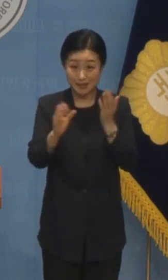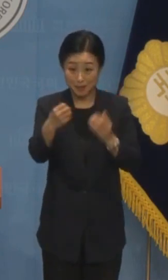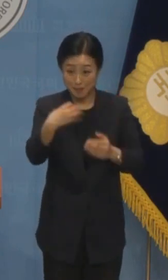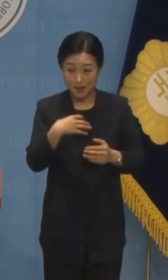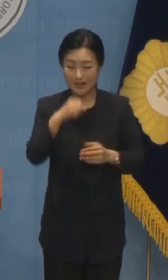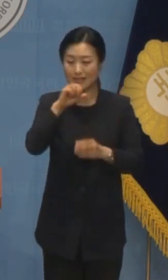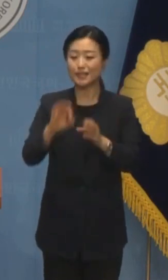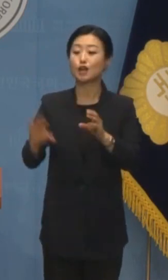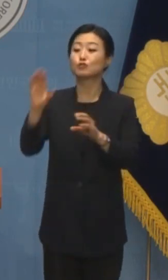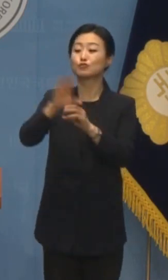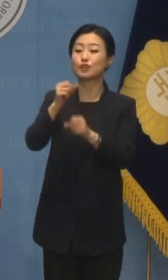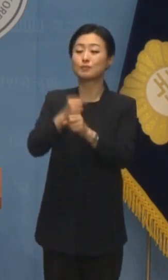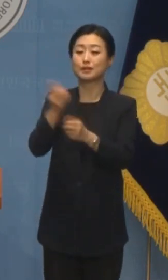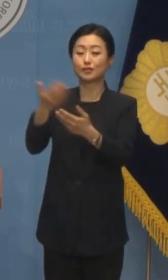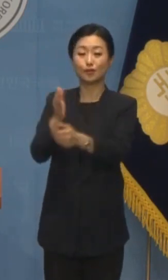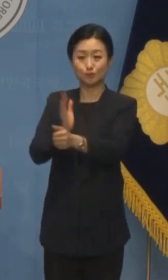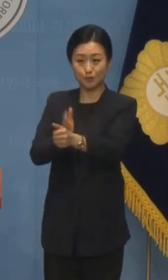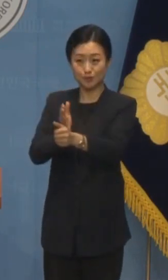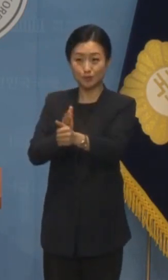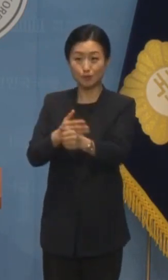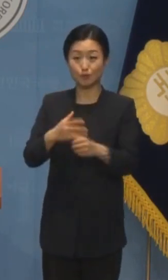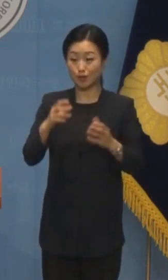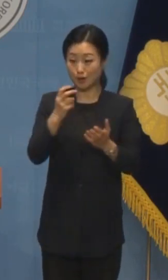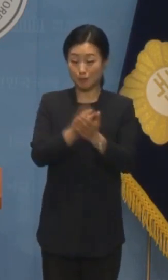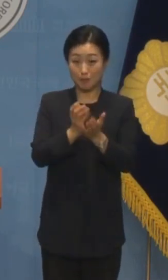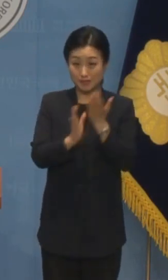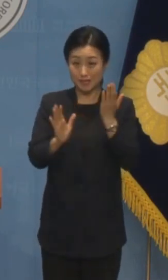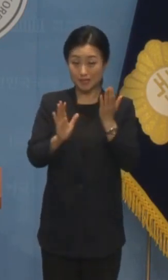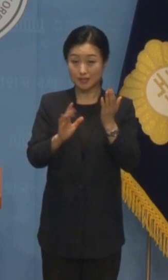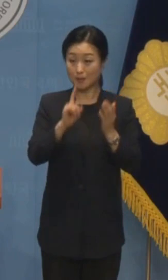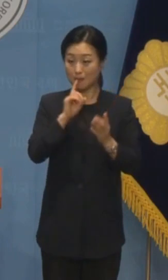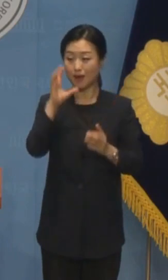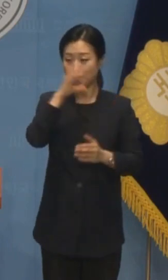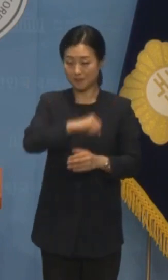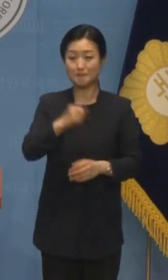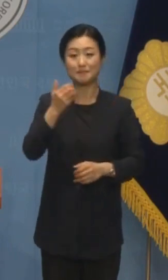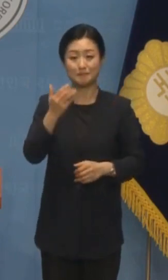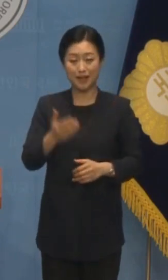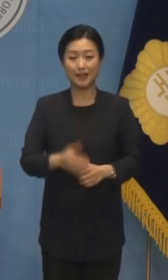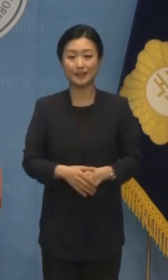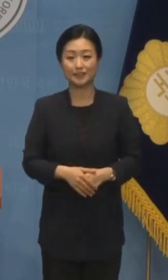추경을 편성하면 됩니다. 그러면 위헌 논란 쉽게 종결될 수 있습니다.